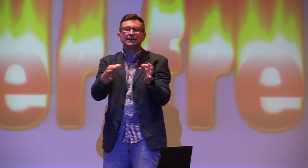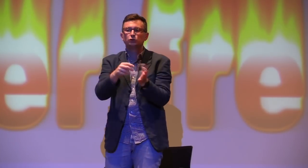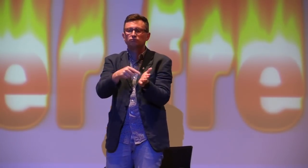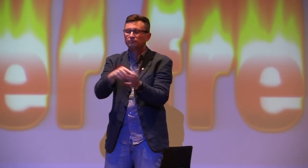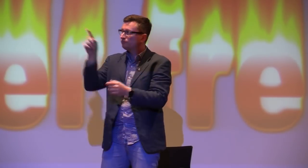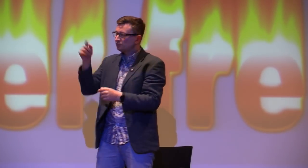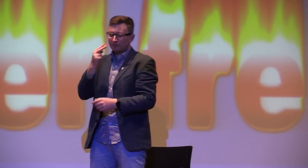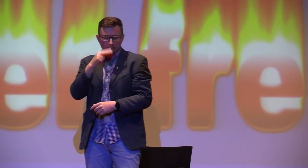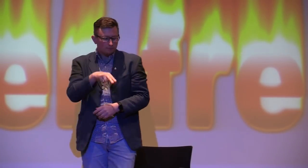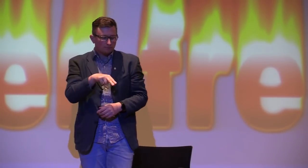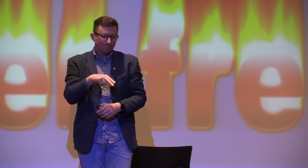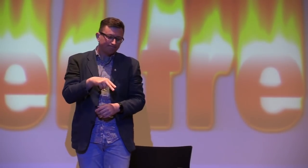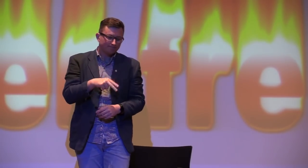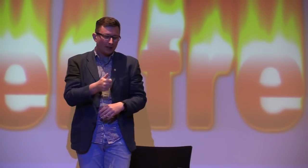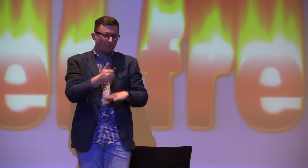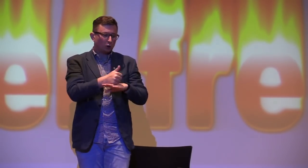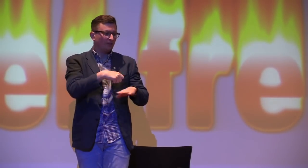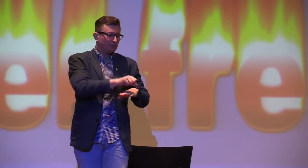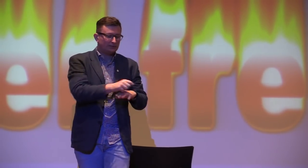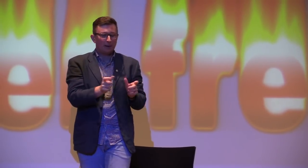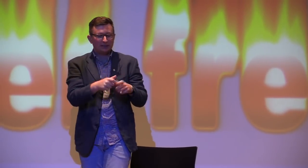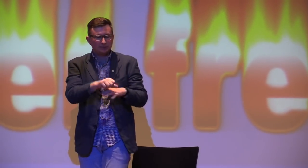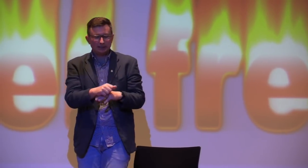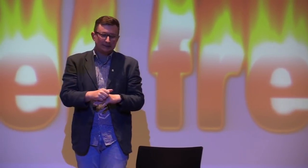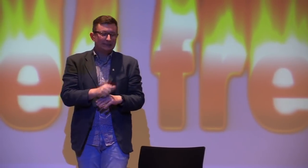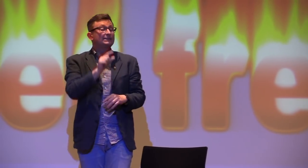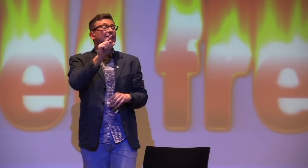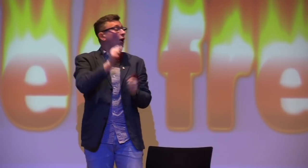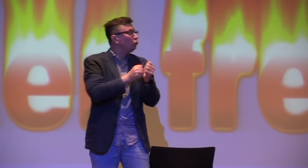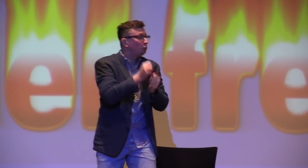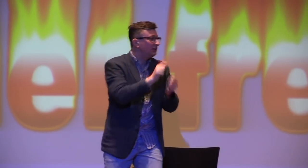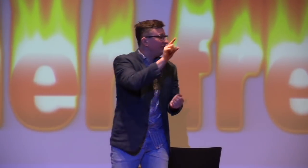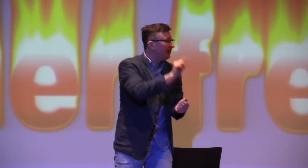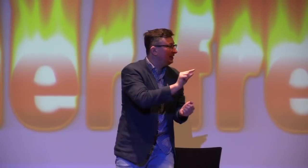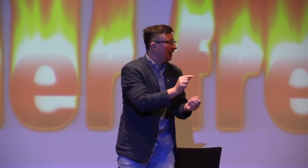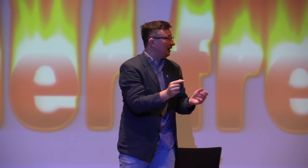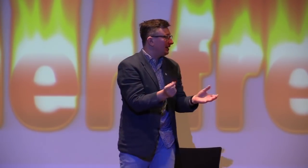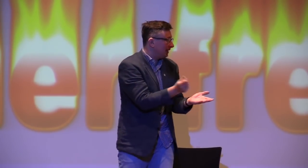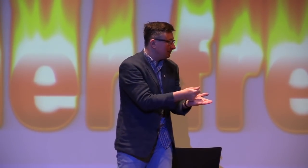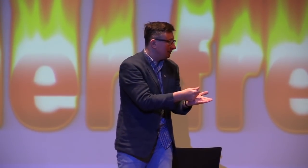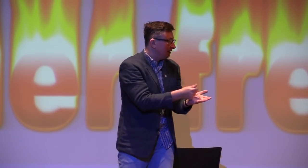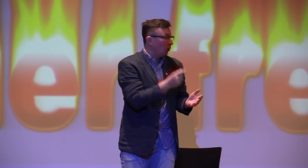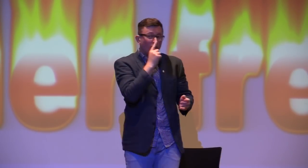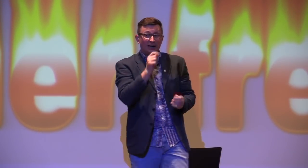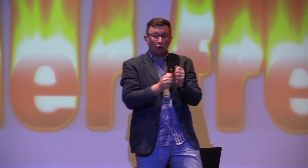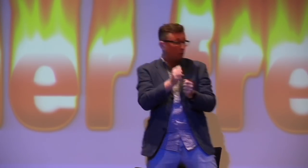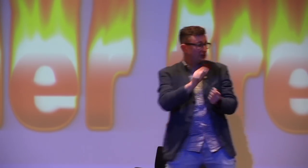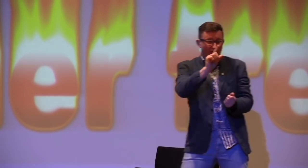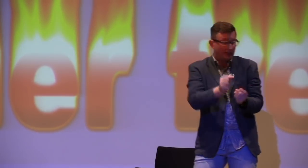auch angeguckt haben und die sagen natürlich, ja, der Vorstand, der wird da so